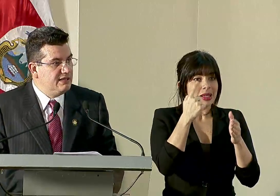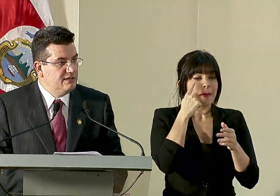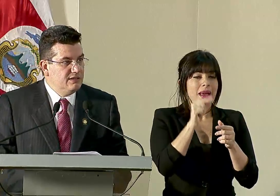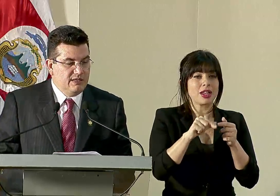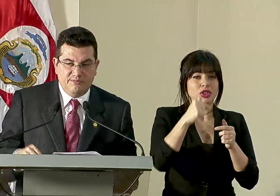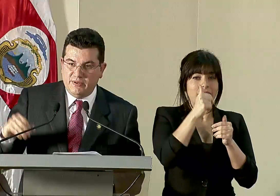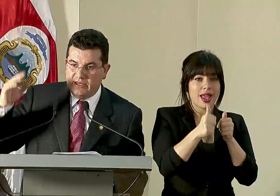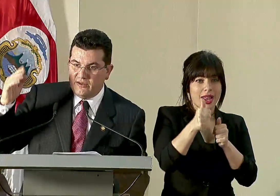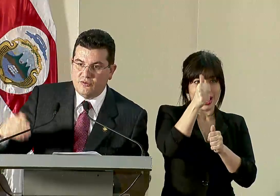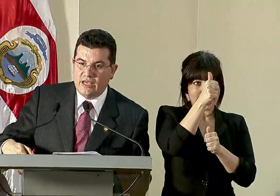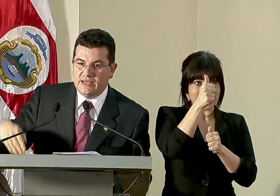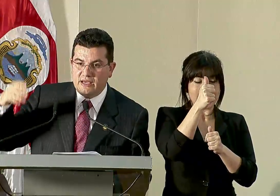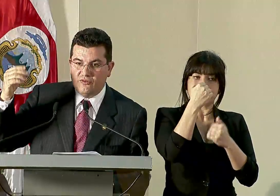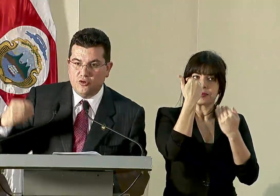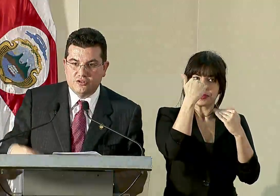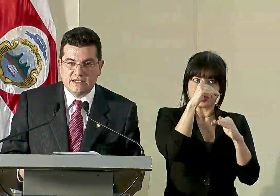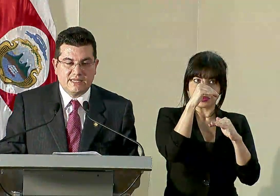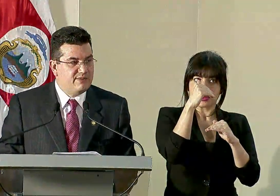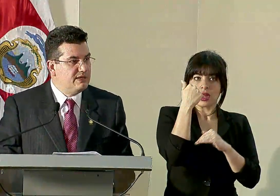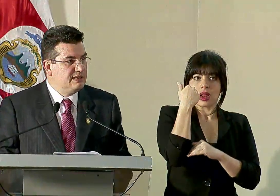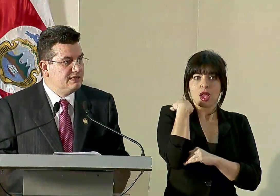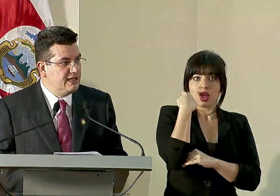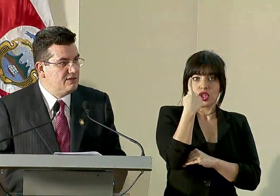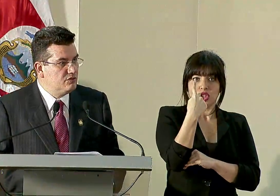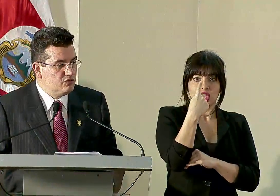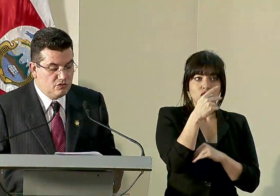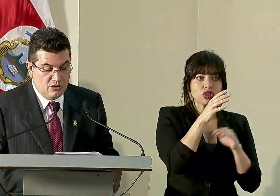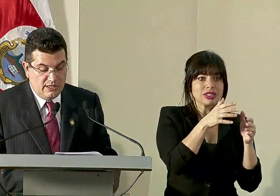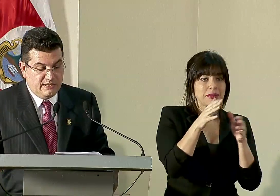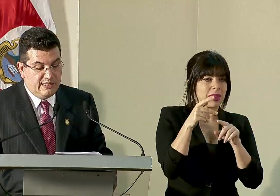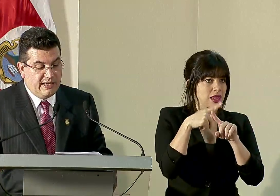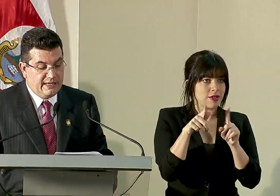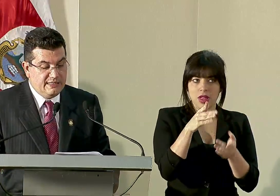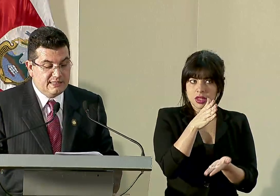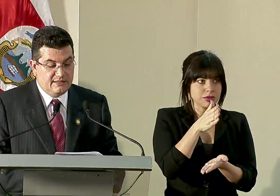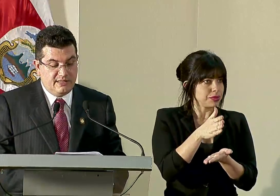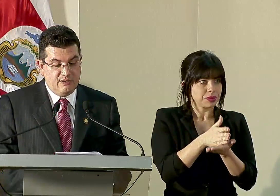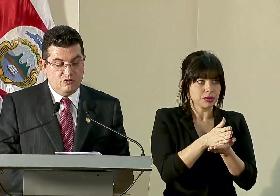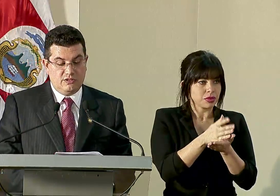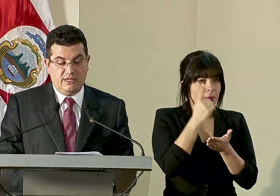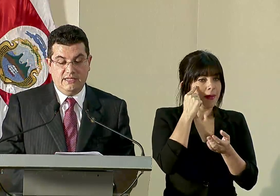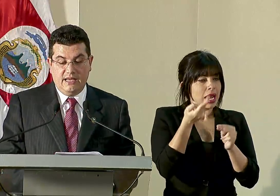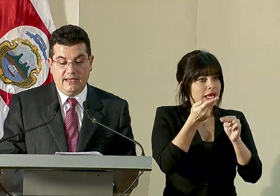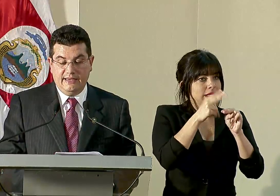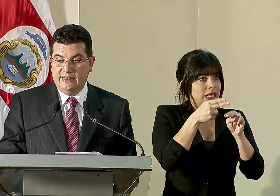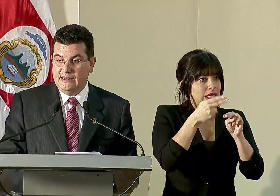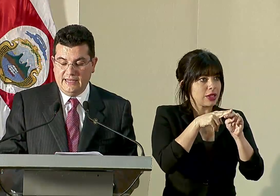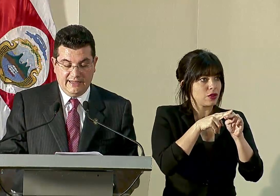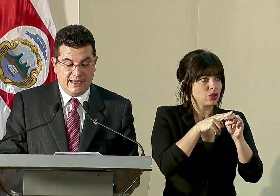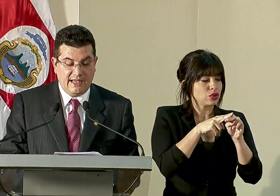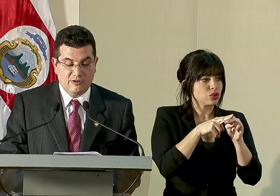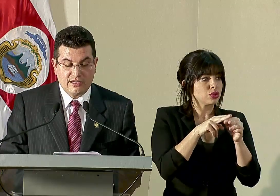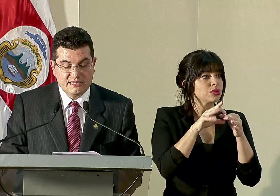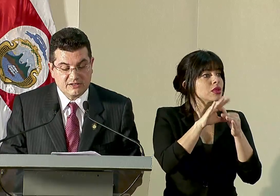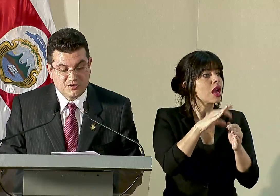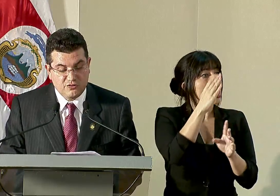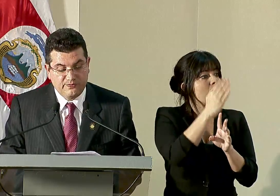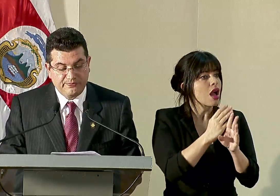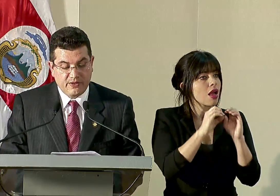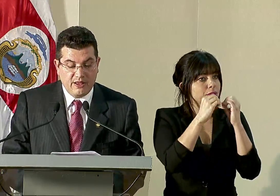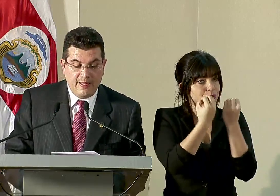gerencia, impidiendo que haya dos esquemas distintos de incentivos en cada